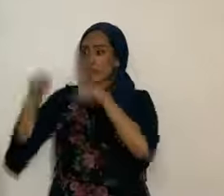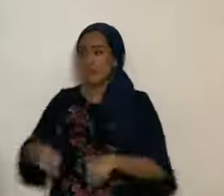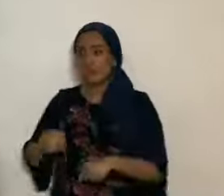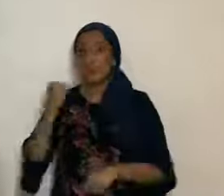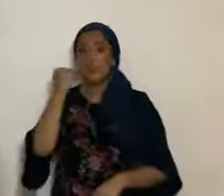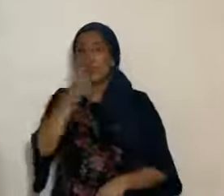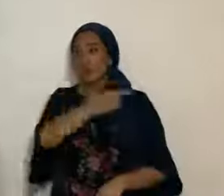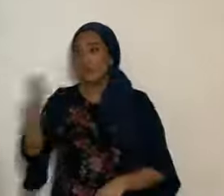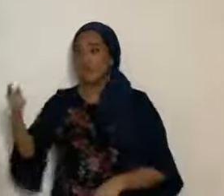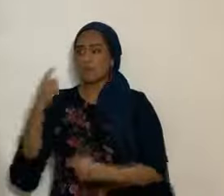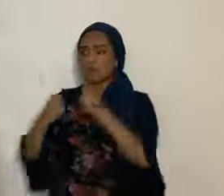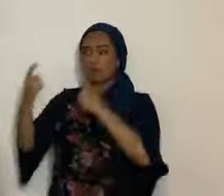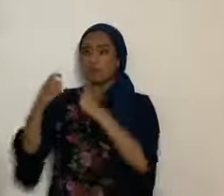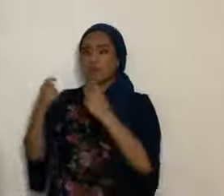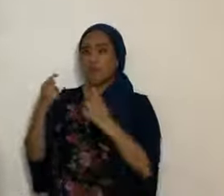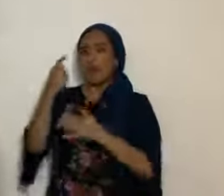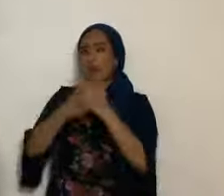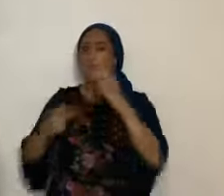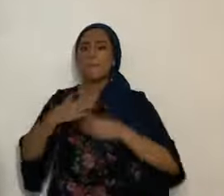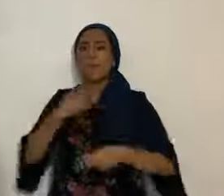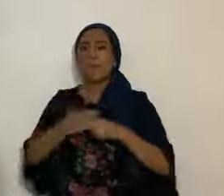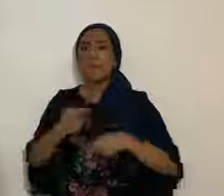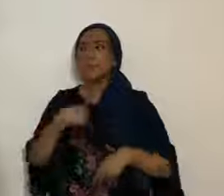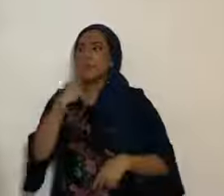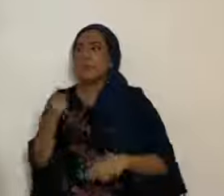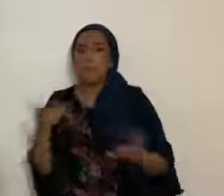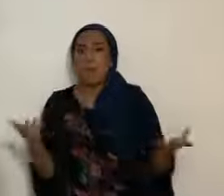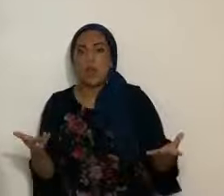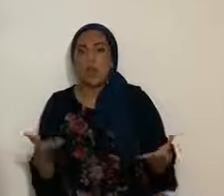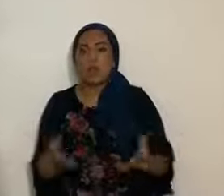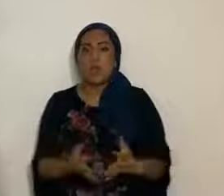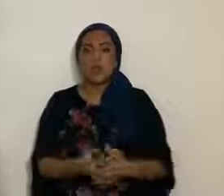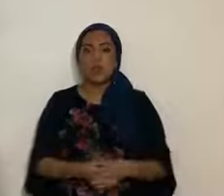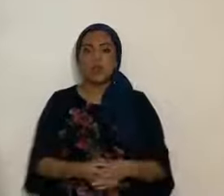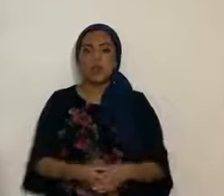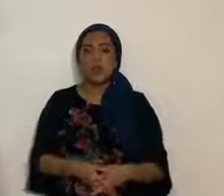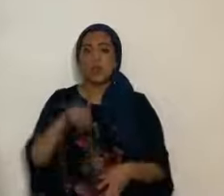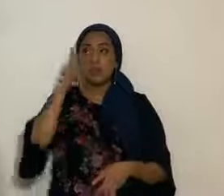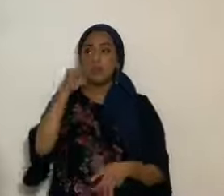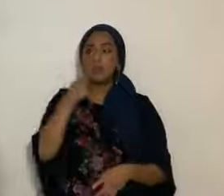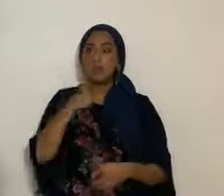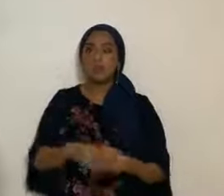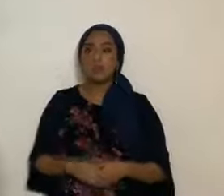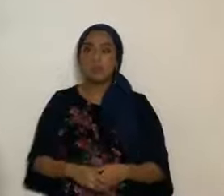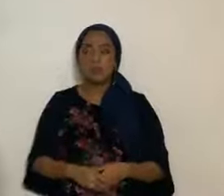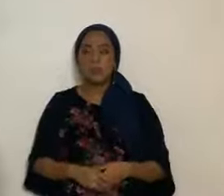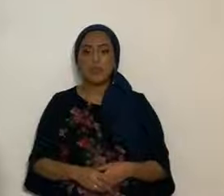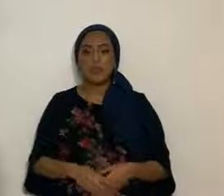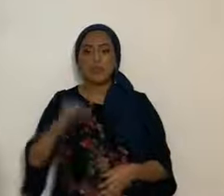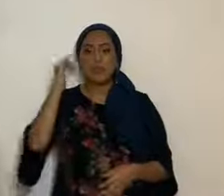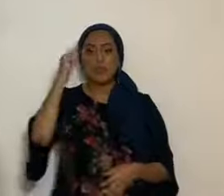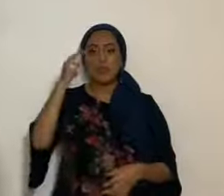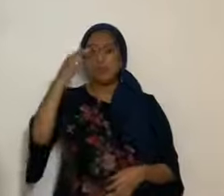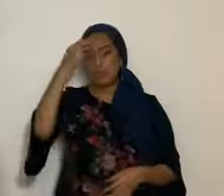preguntaren: ¿cuál es tu nombre?, ¿qué les responderé? Y él respondió: Y respondió Elohim a Moisés: